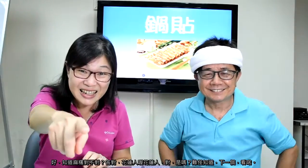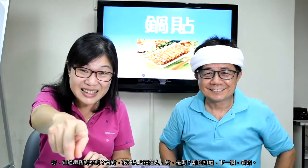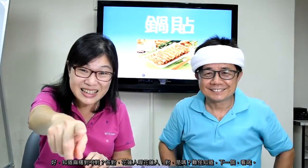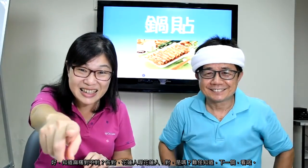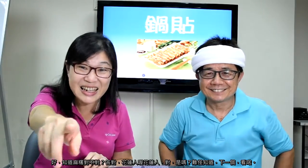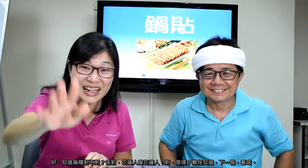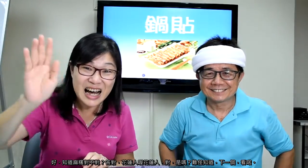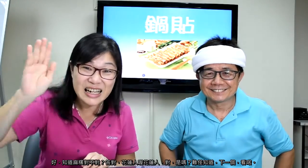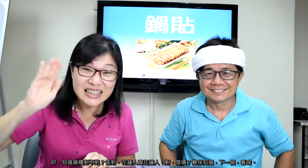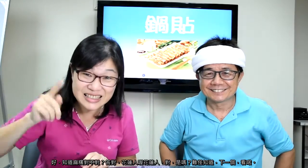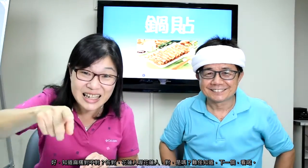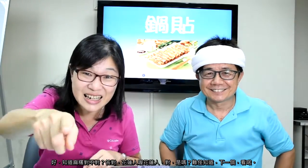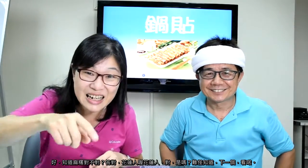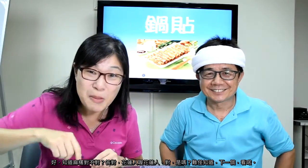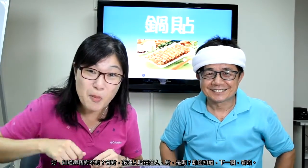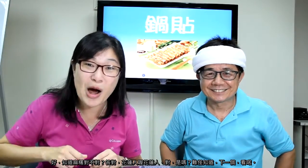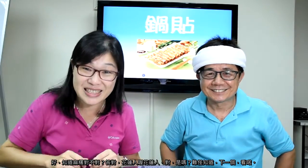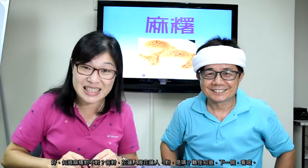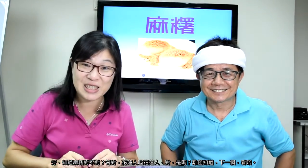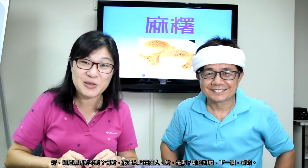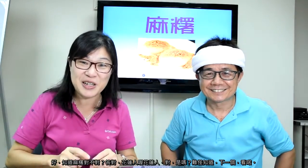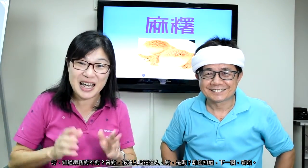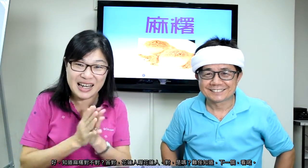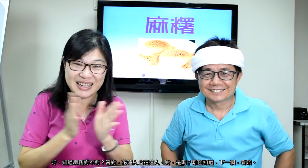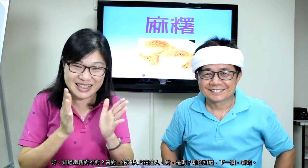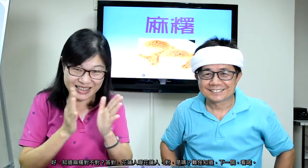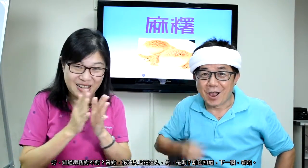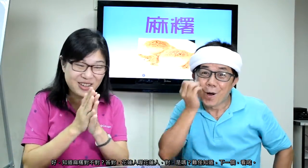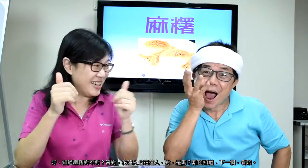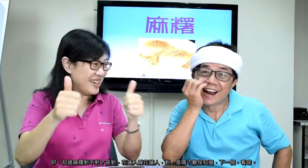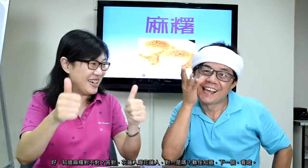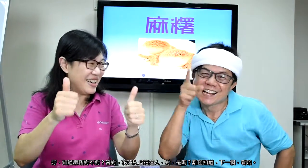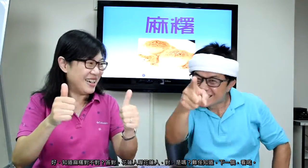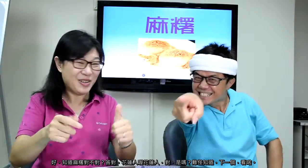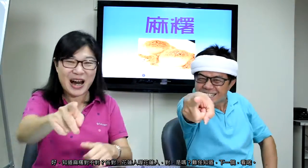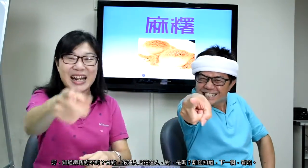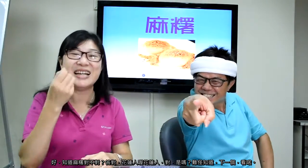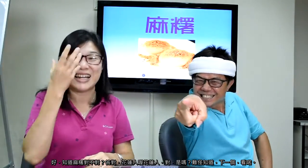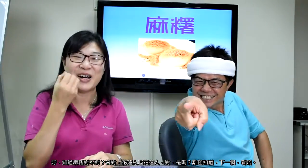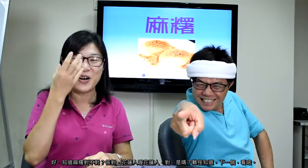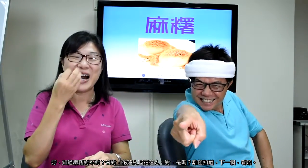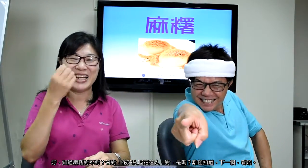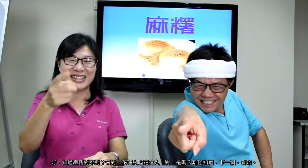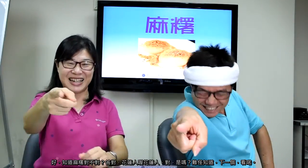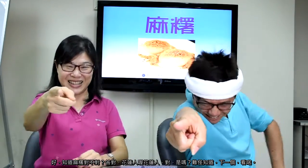好，那个哦，知道马吉对不对？答对，花莲人哦，花莲人